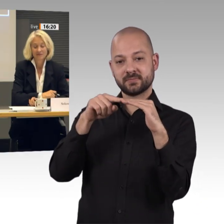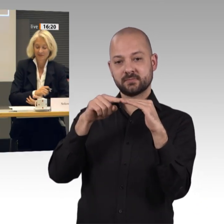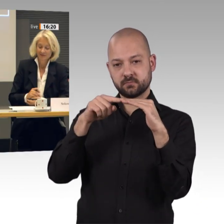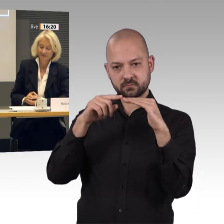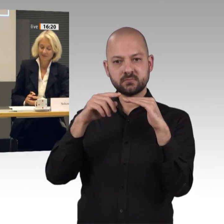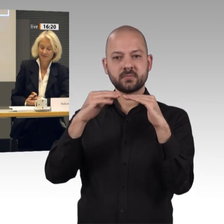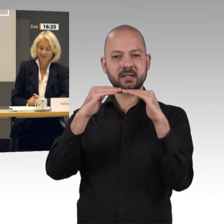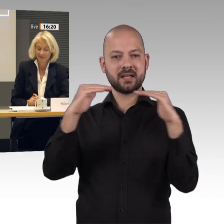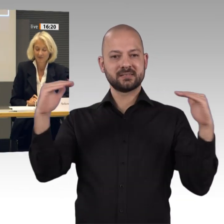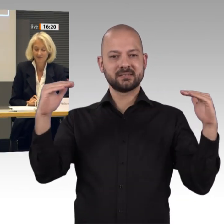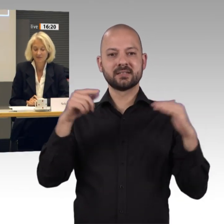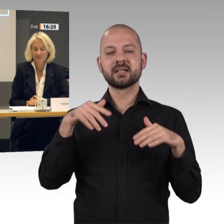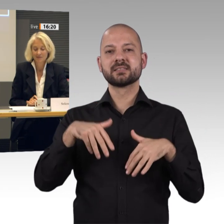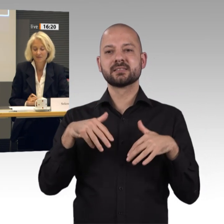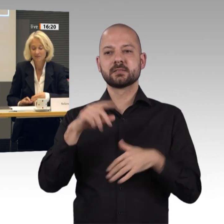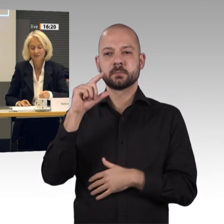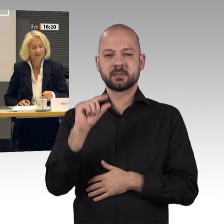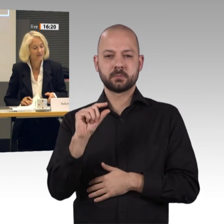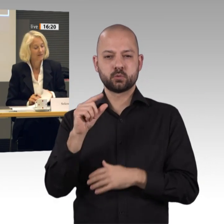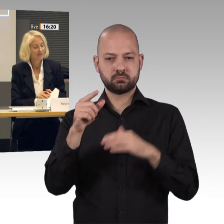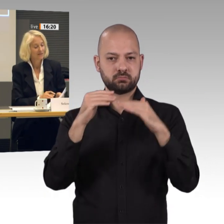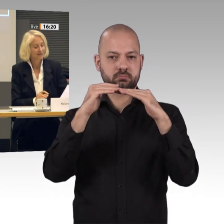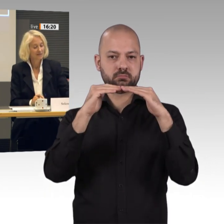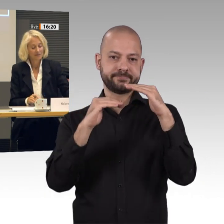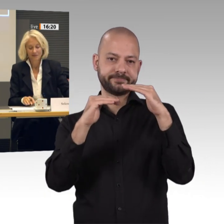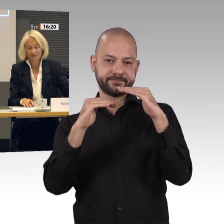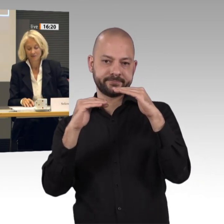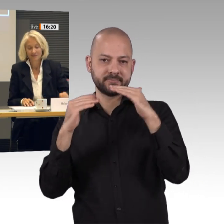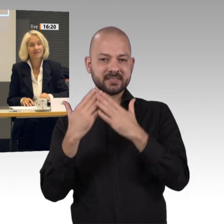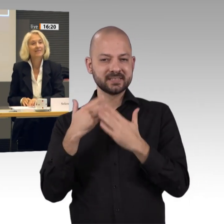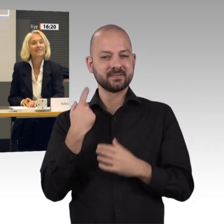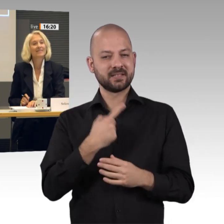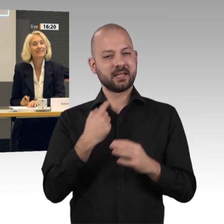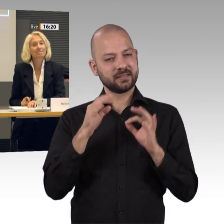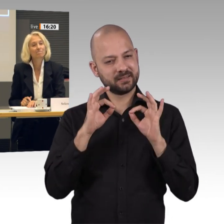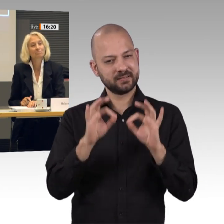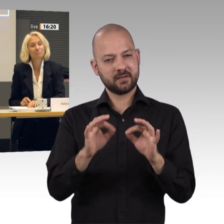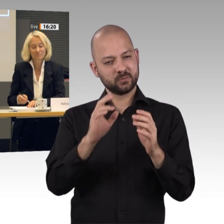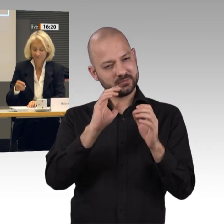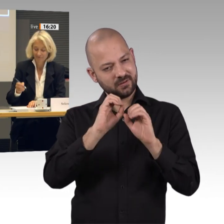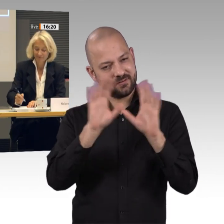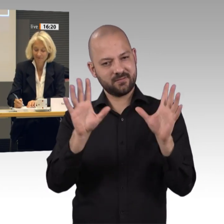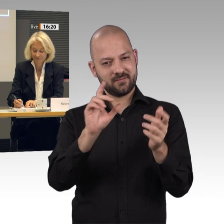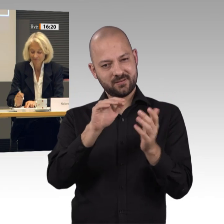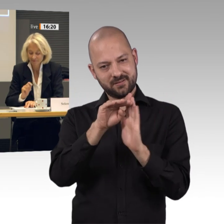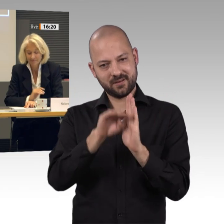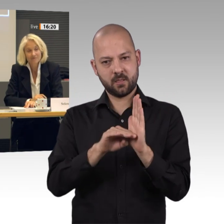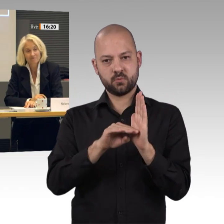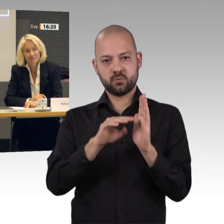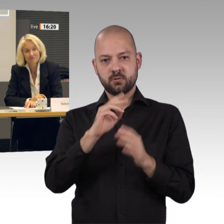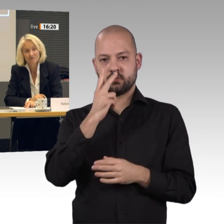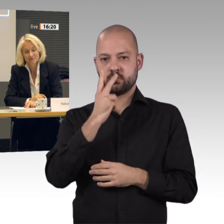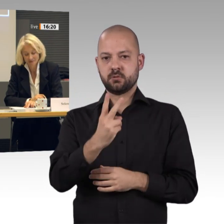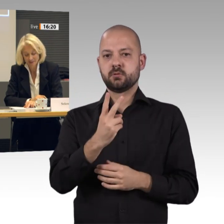Dankeschön, und damit wechselt das Fragerecht zu Bündnis 90 Die Grünen. Frau Rüffer. Ja, vielen Dank, Herr